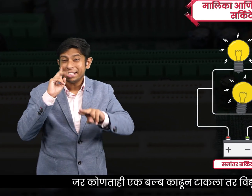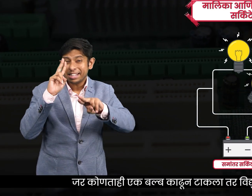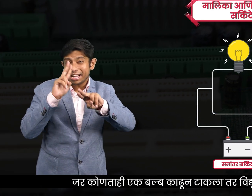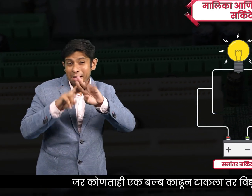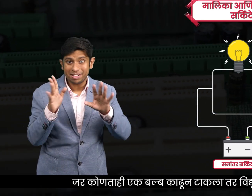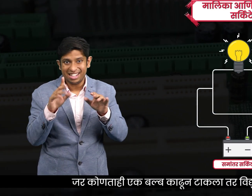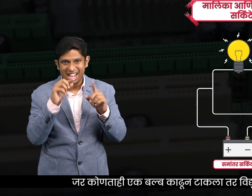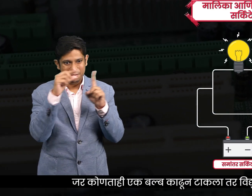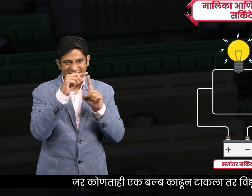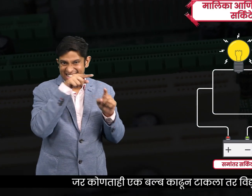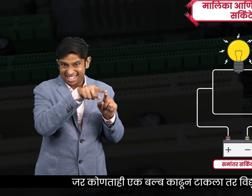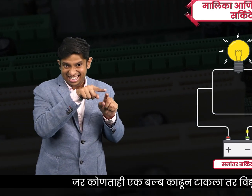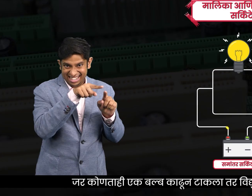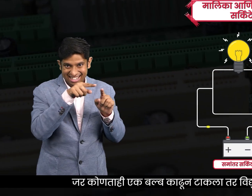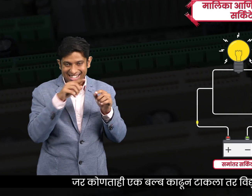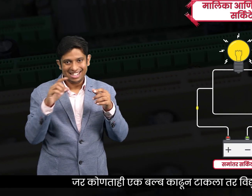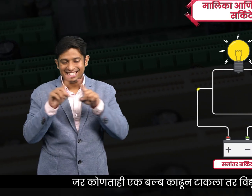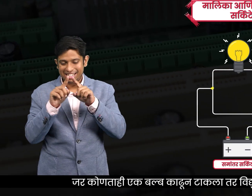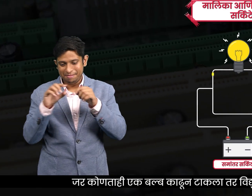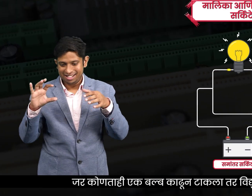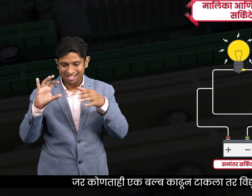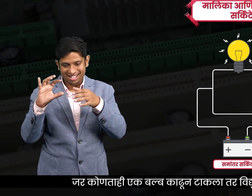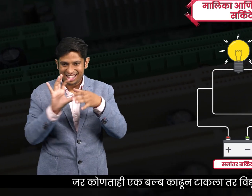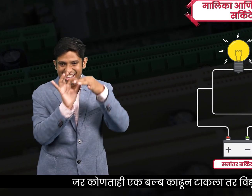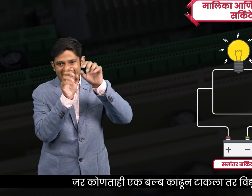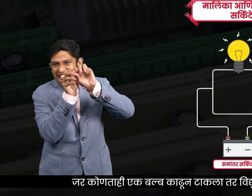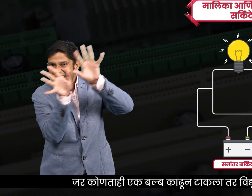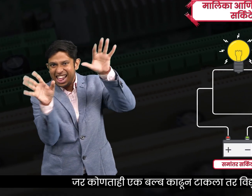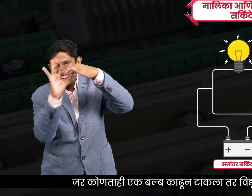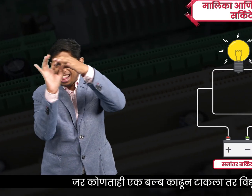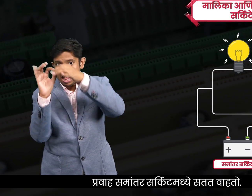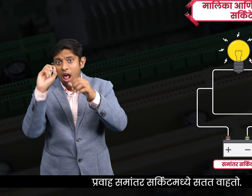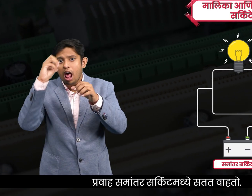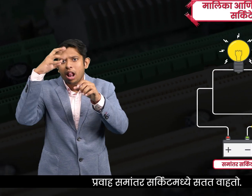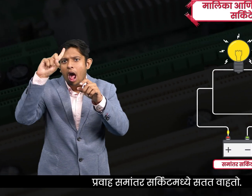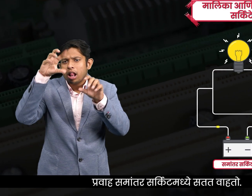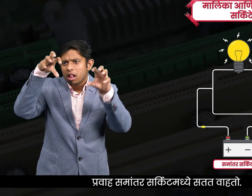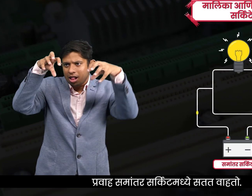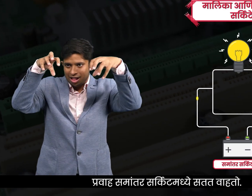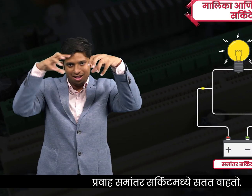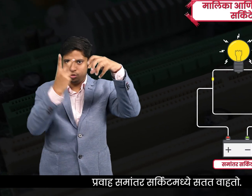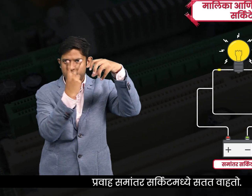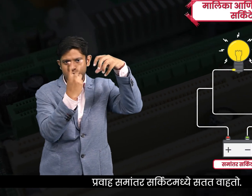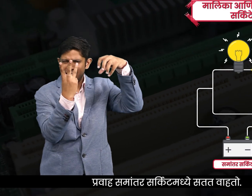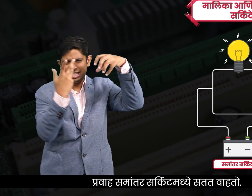जर कोणताही एक बल्ब काढून टाकला तर विद्युत प्रवाह समांतर सर्किटमध्ये सतत वाहतो.